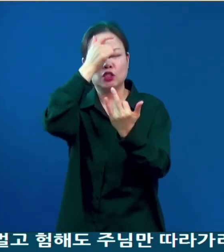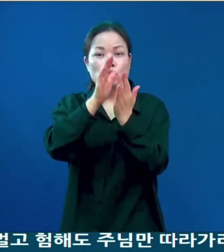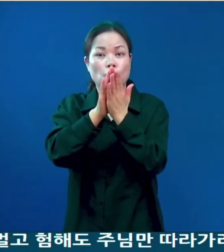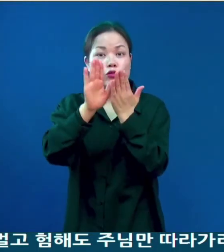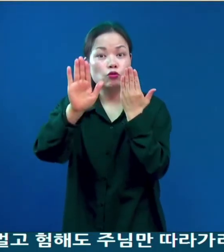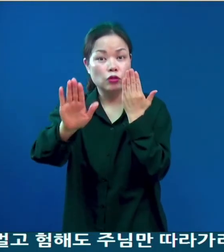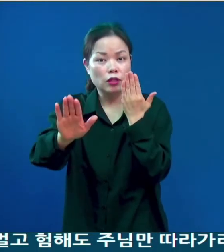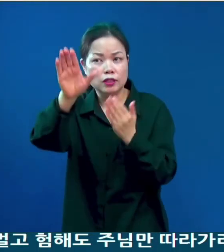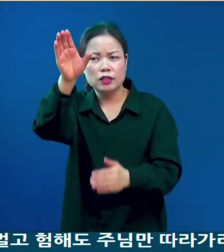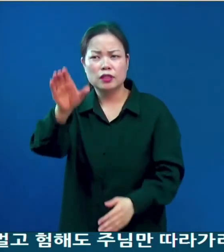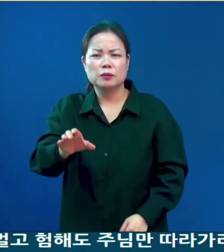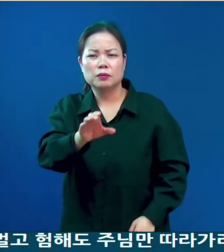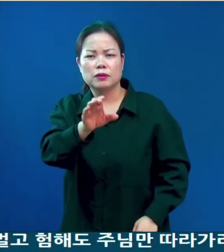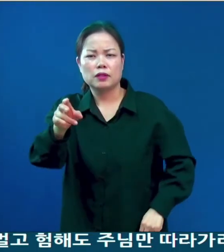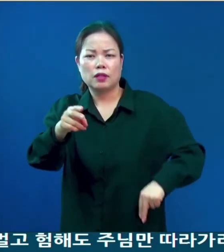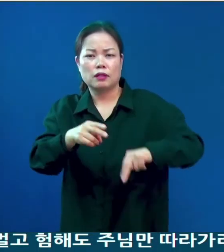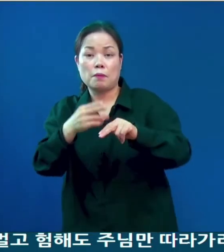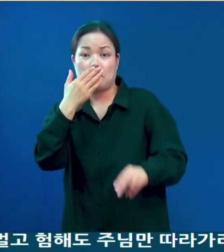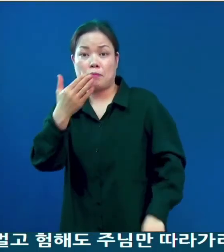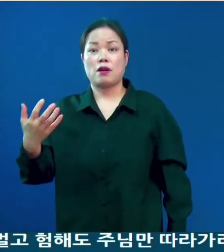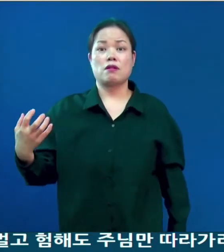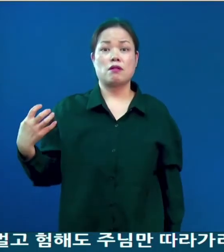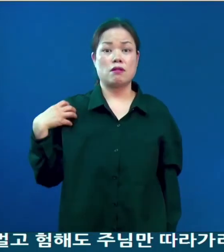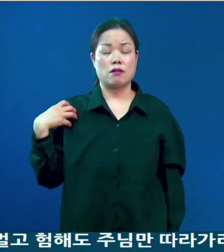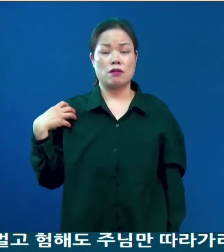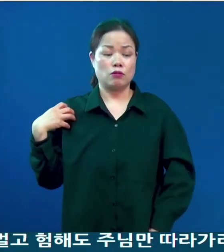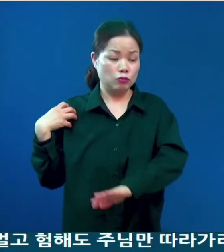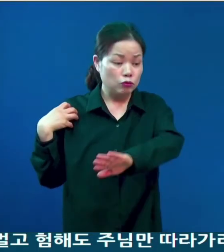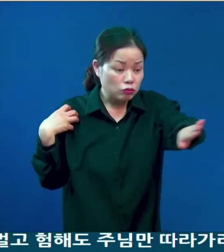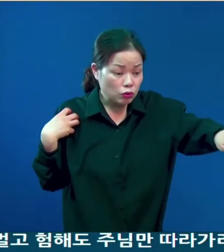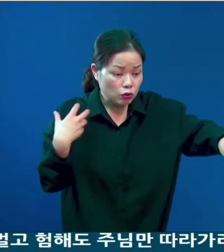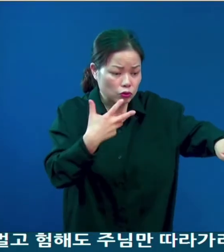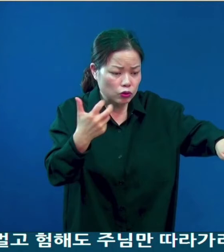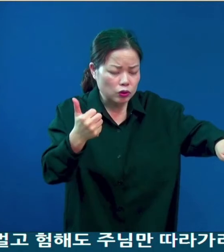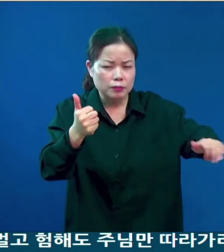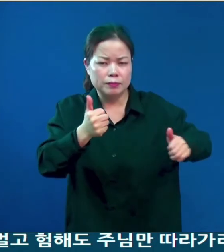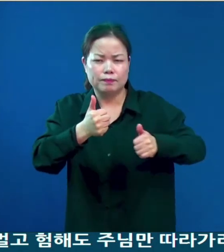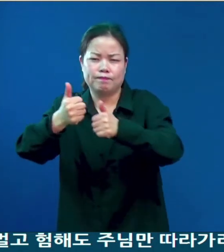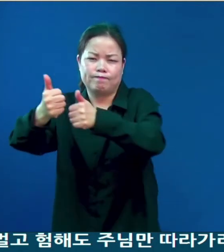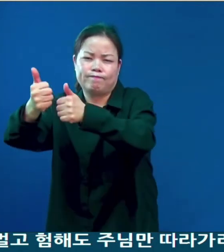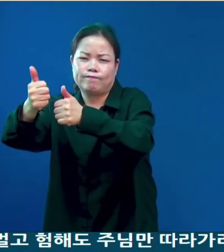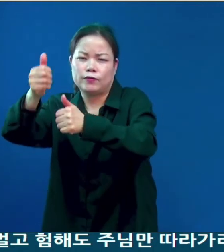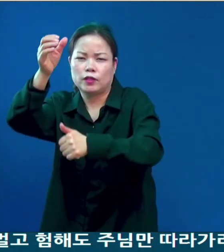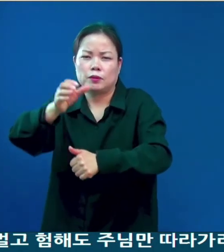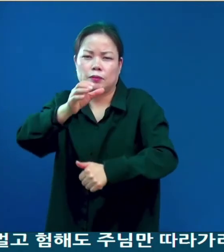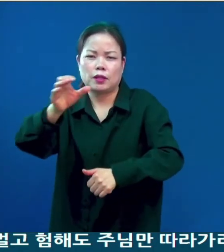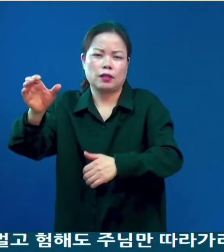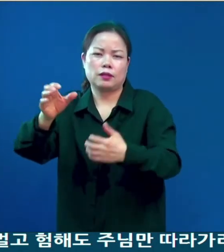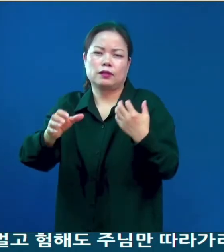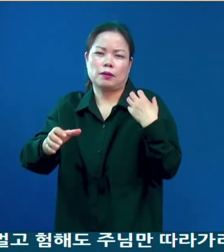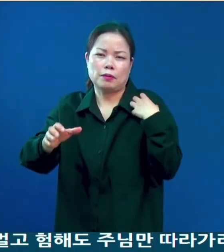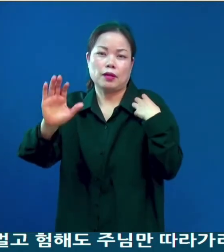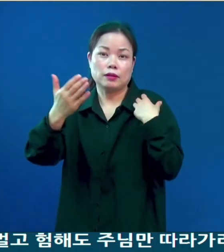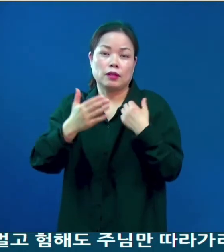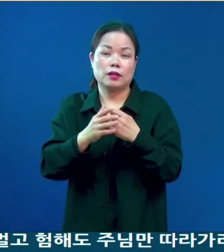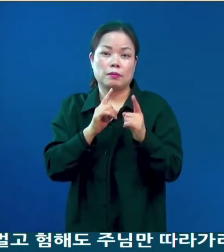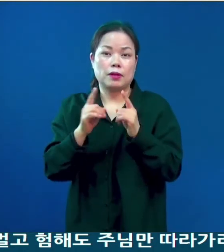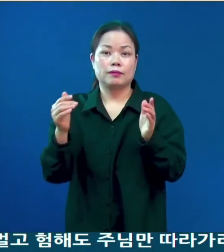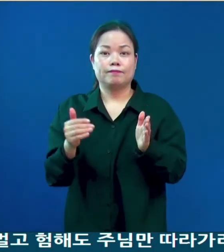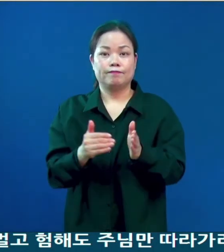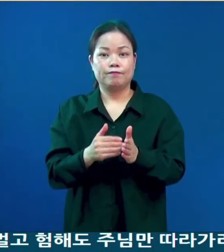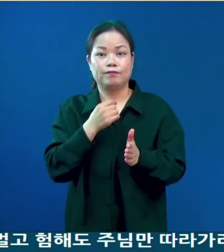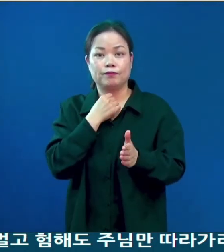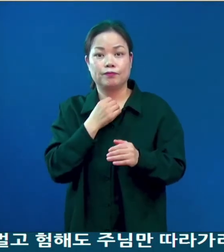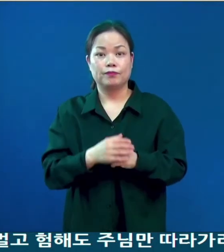이후에 십자가를 능히 감당하시잖아요. 우리도 그렇게 주님을 바짝 쫓아가고 십자가를 감당하게 되는 것이죠. 말씀